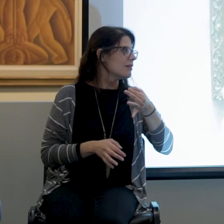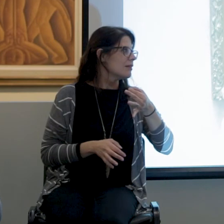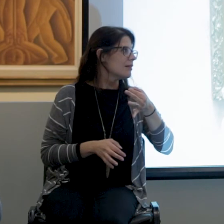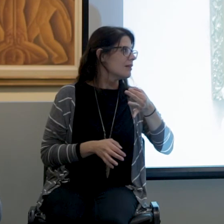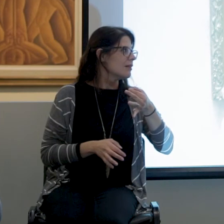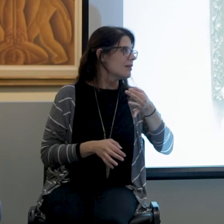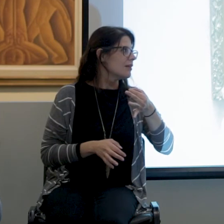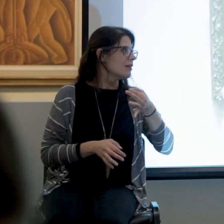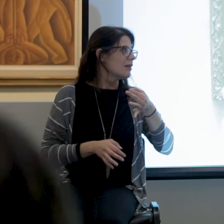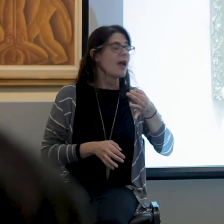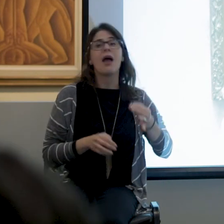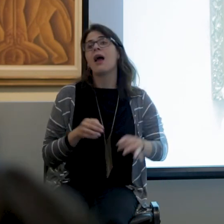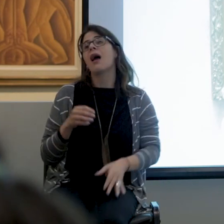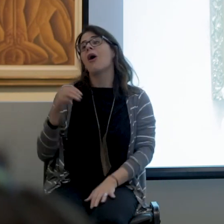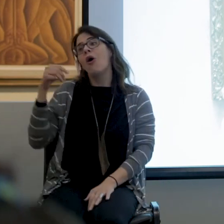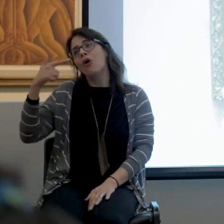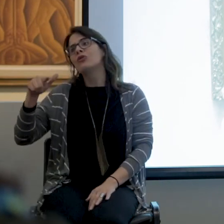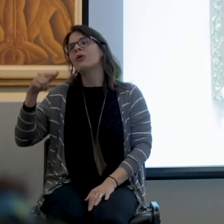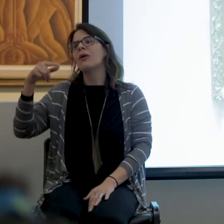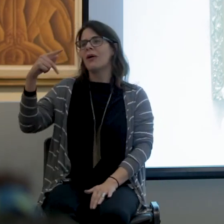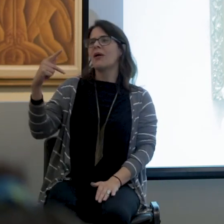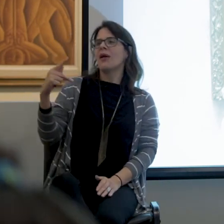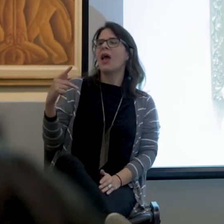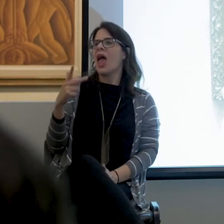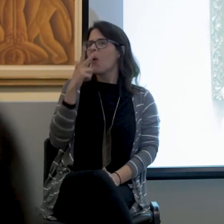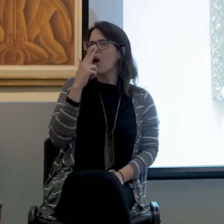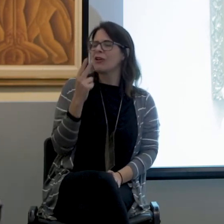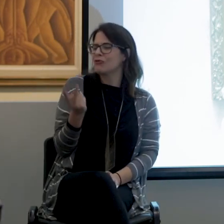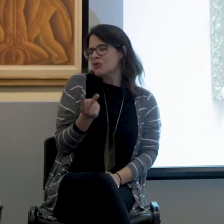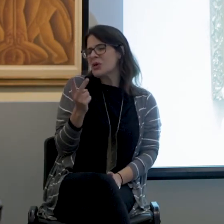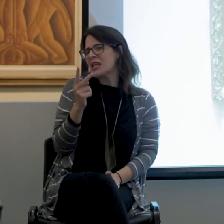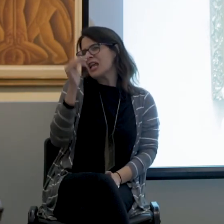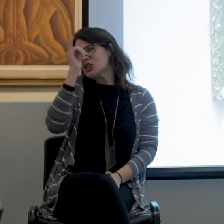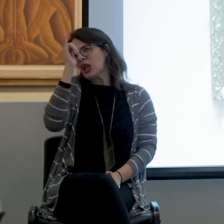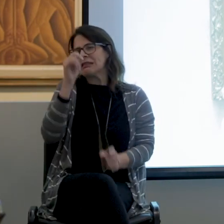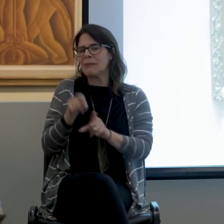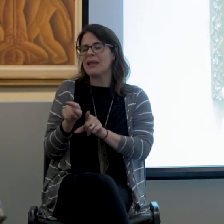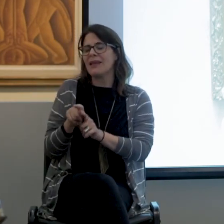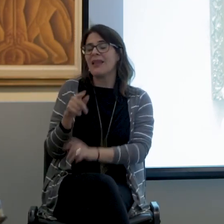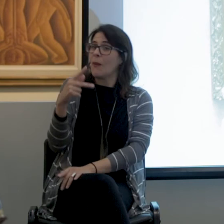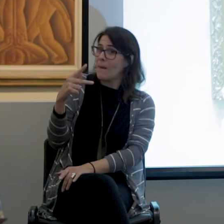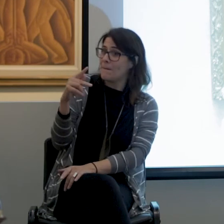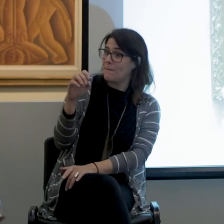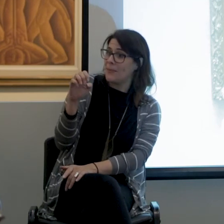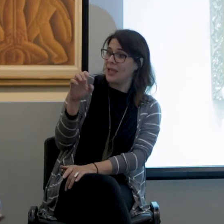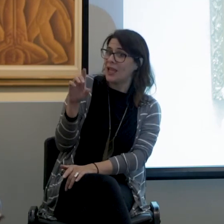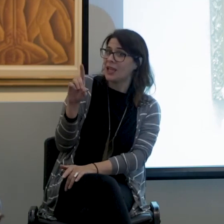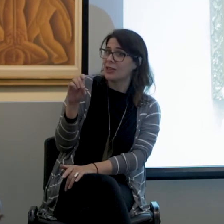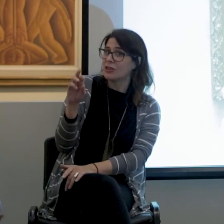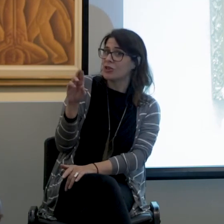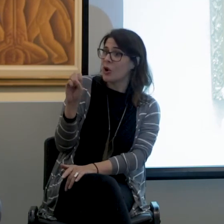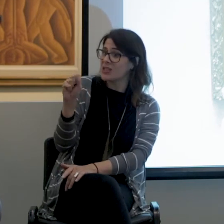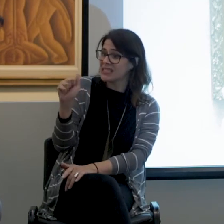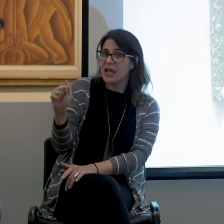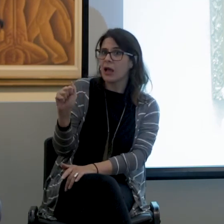foi. O Mário Pedrosa não. Como eles veem o mesmo artista?